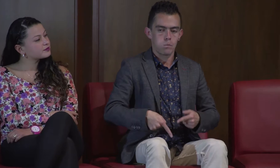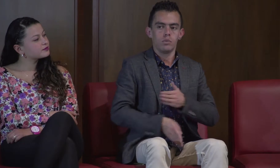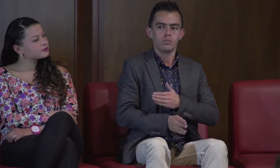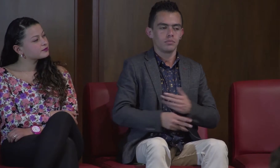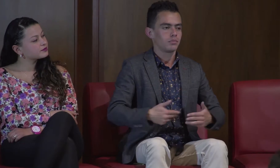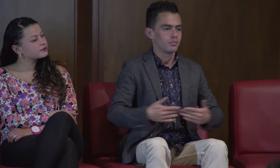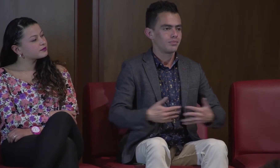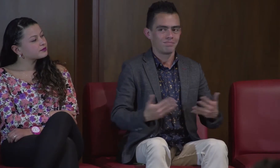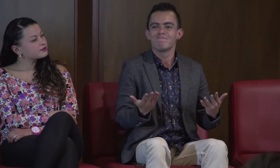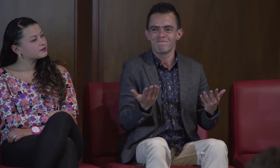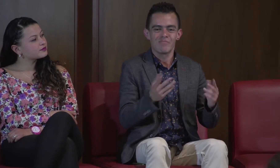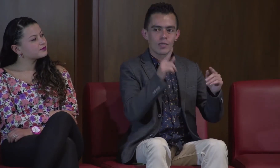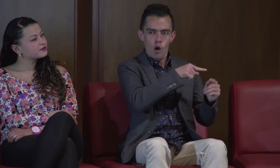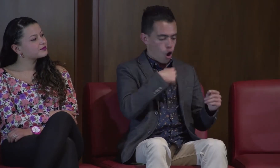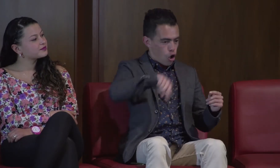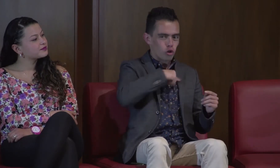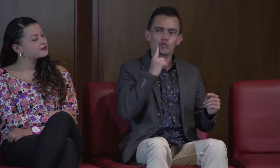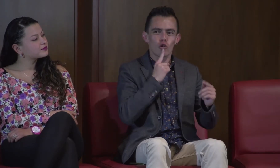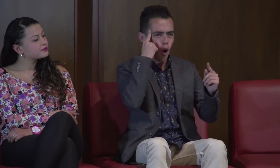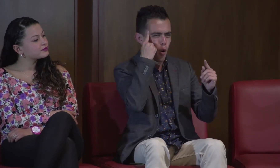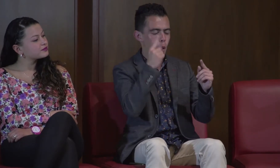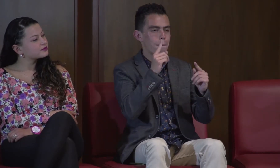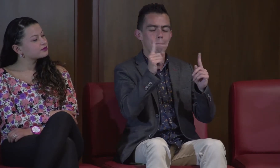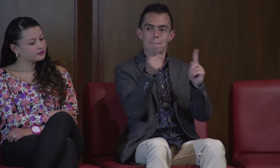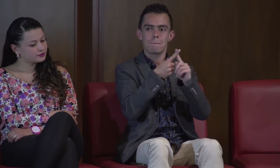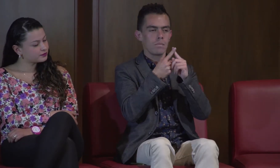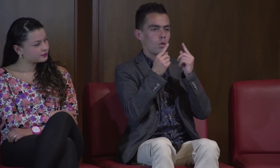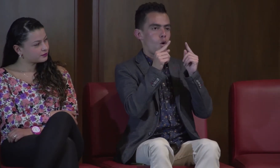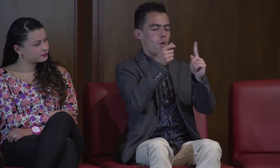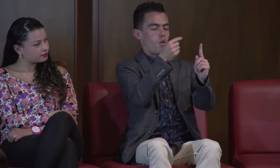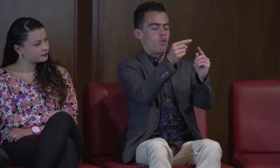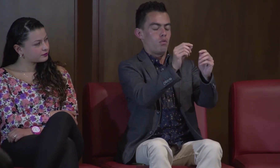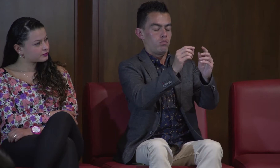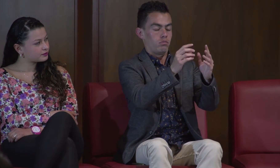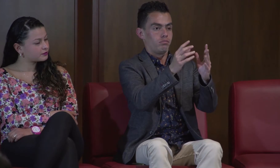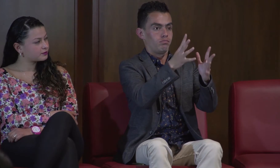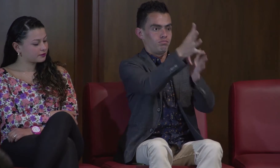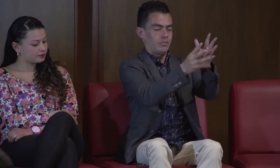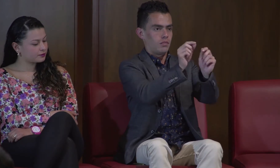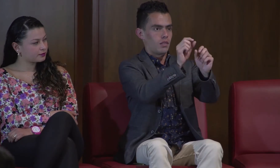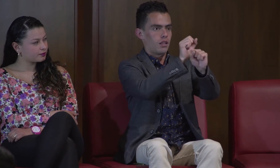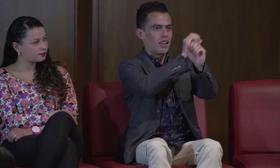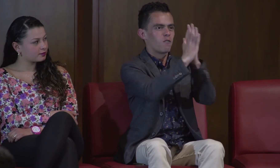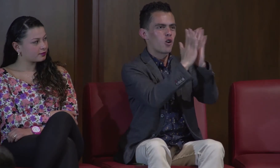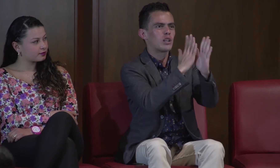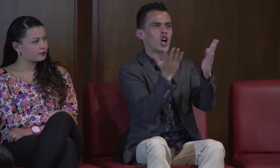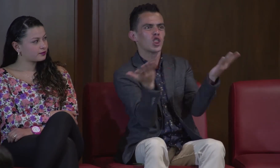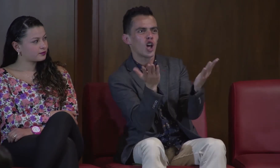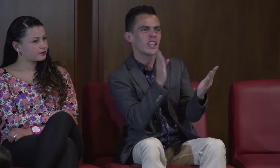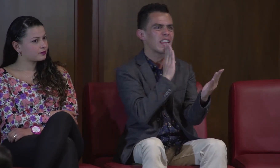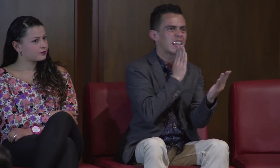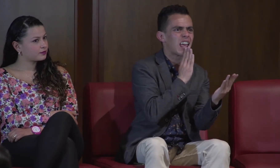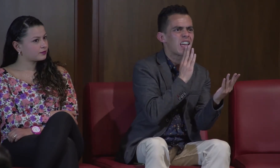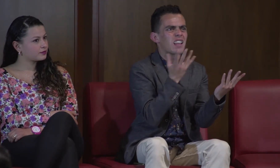y seguía señalando el presentador porque no obedece a esa misma organización sintáctica de la estructura gramatical del español con la estructura